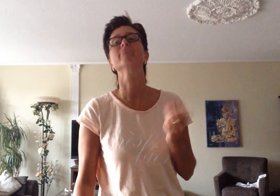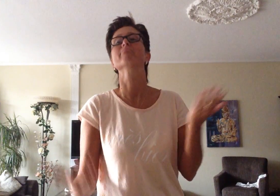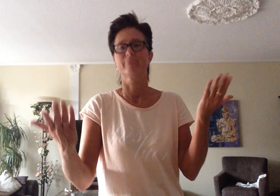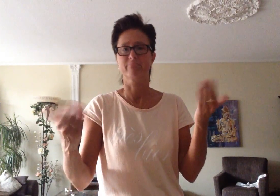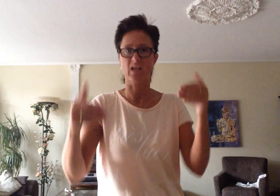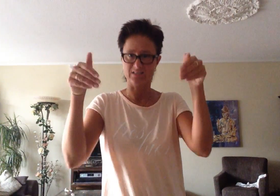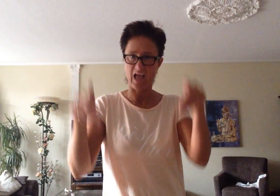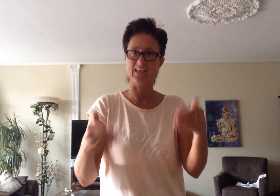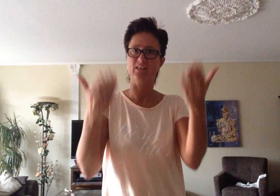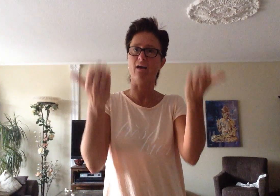Maar waar sta je dan?